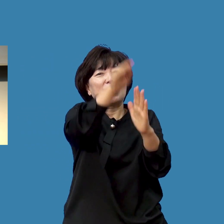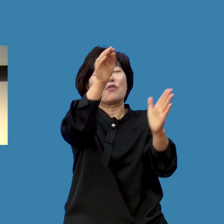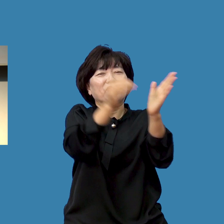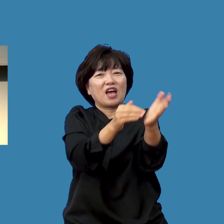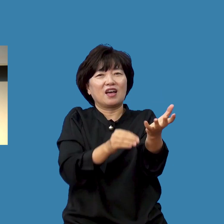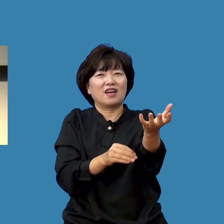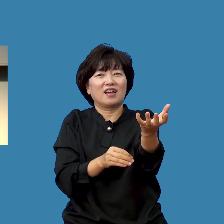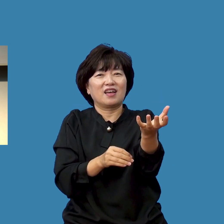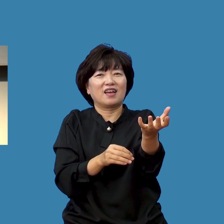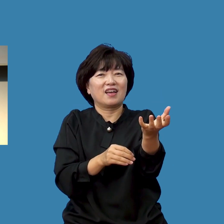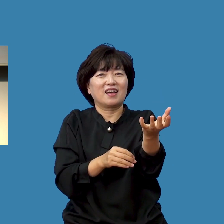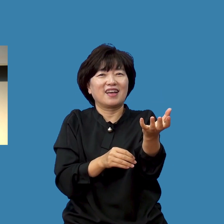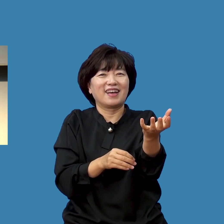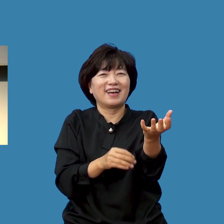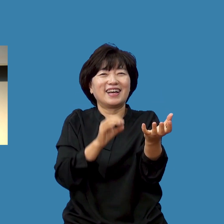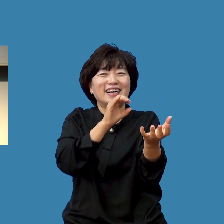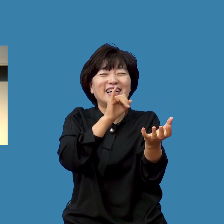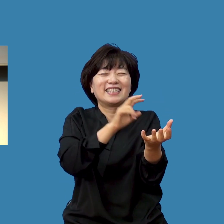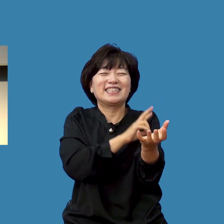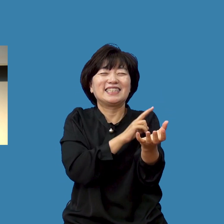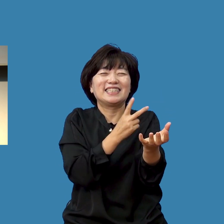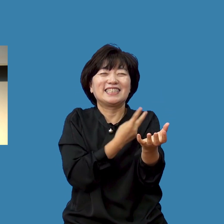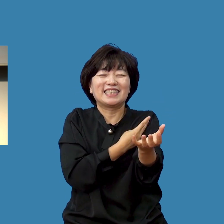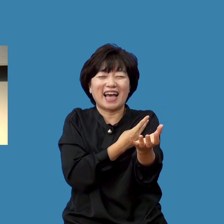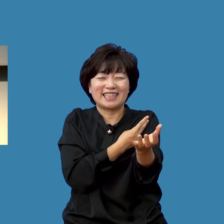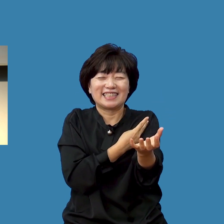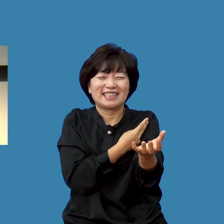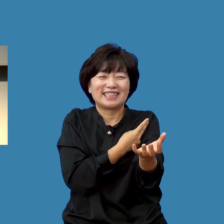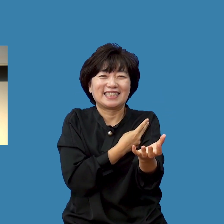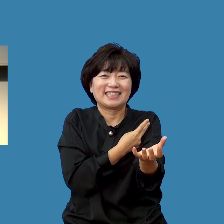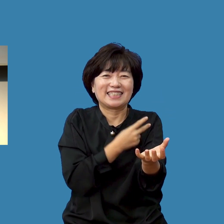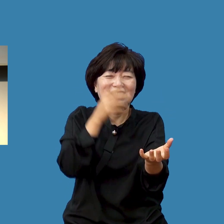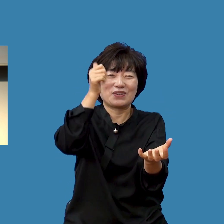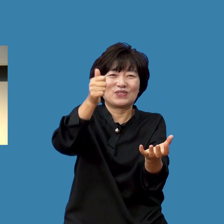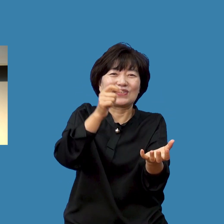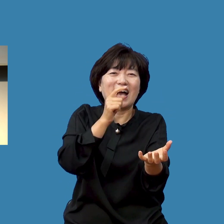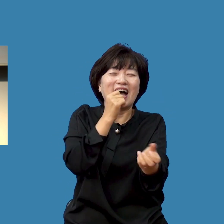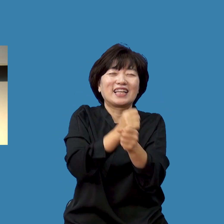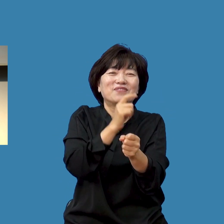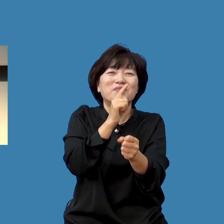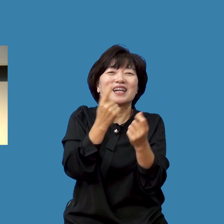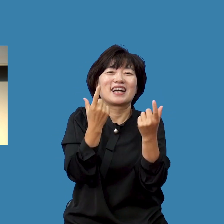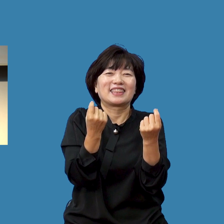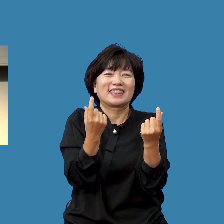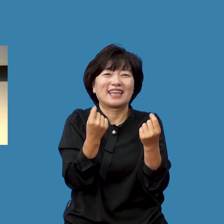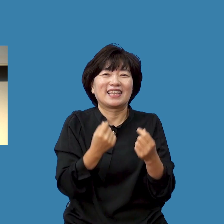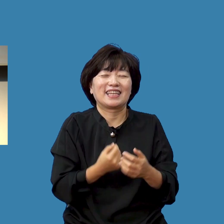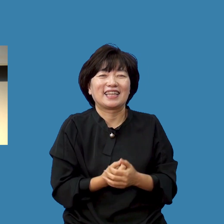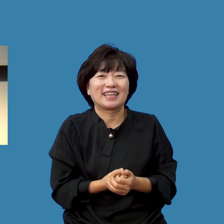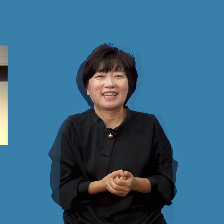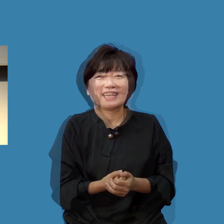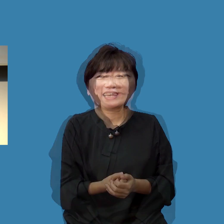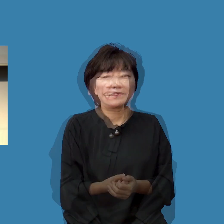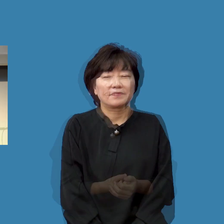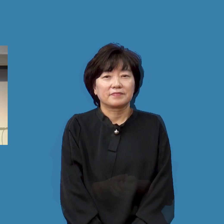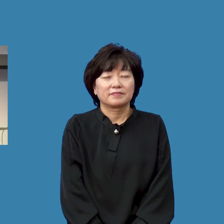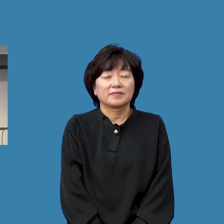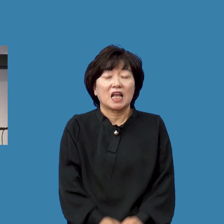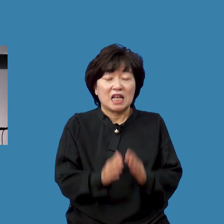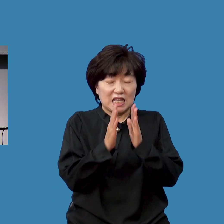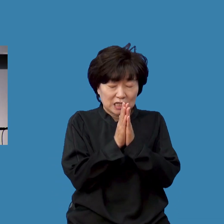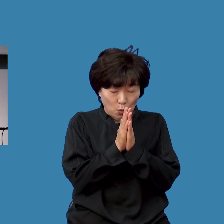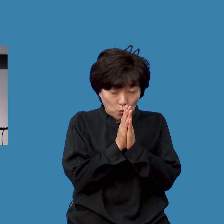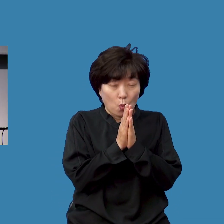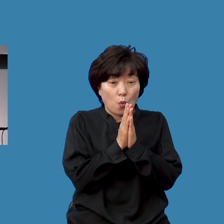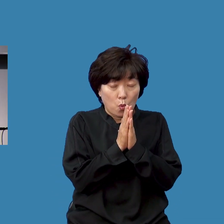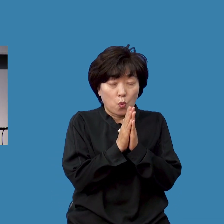잔은 영적으로 이미 채워진 잔이니라. 이건 여러분 이단 교주가 하는 얘기거든. 이거 이단 교주가 하는 얘기예요. 그렇죠.